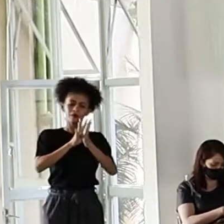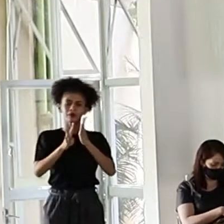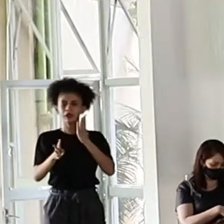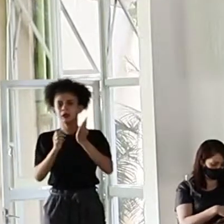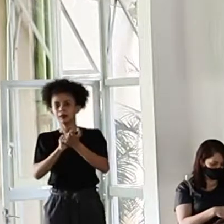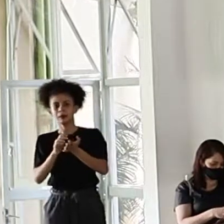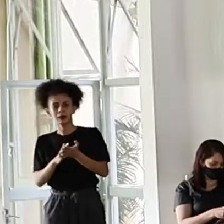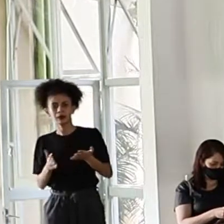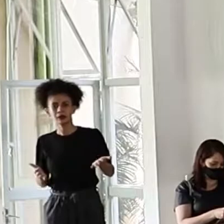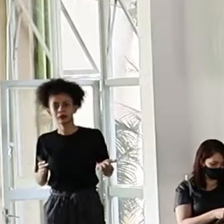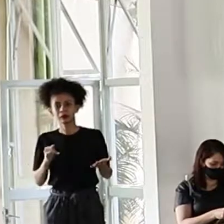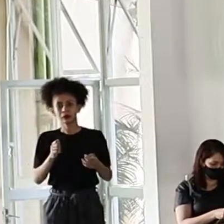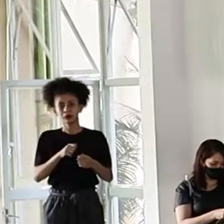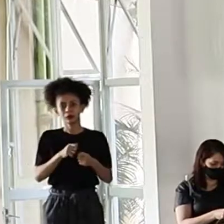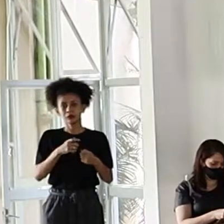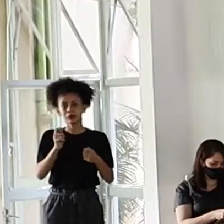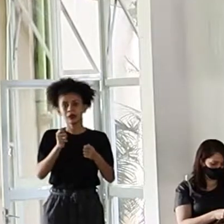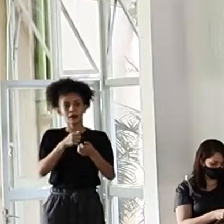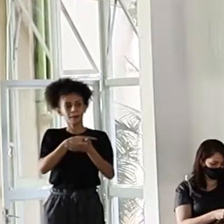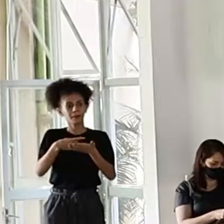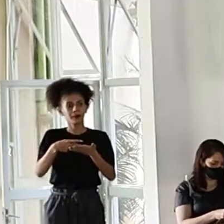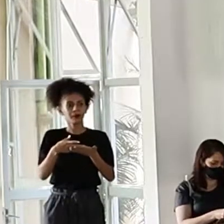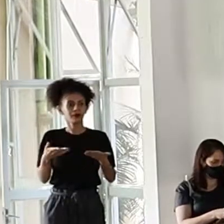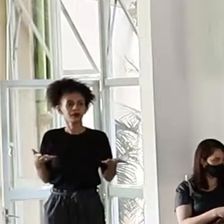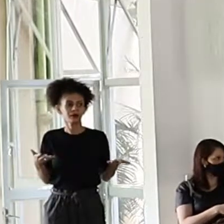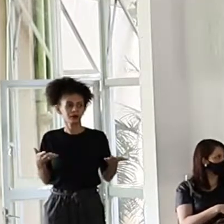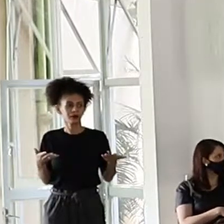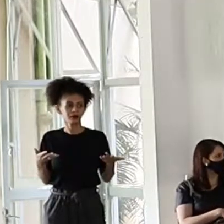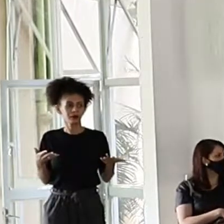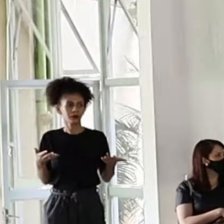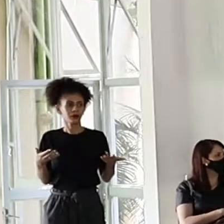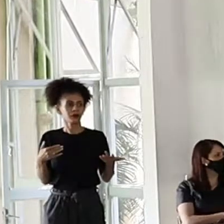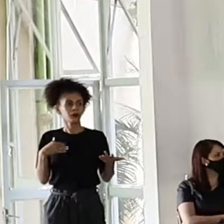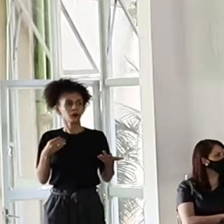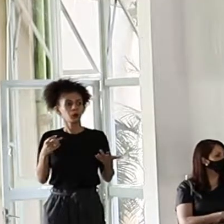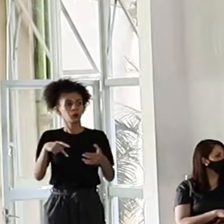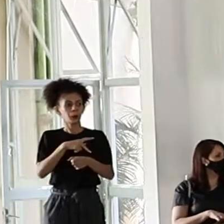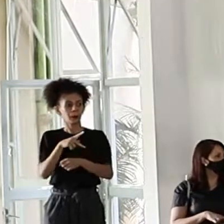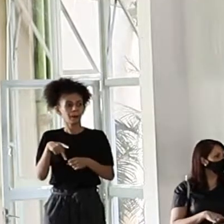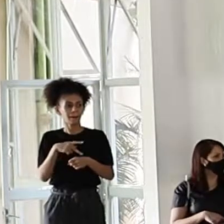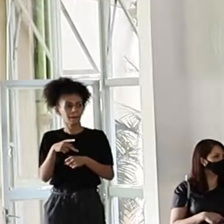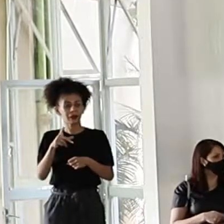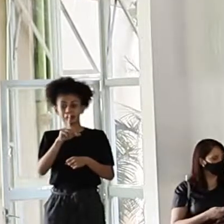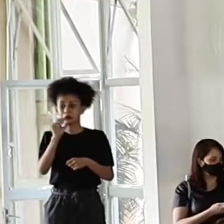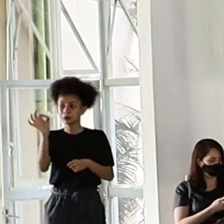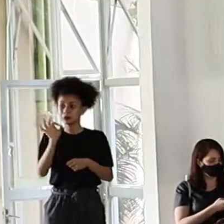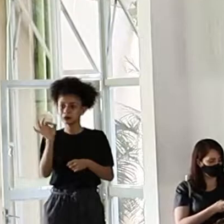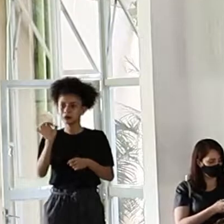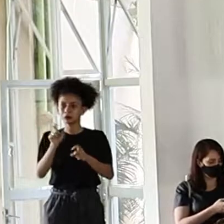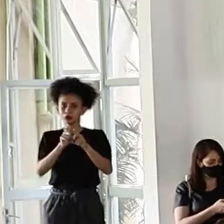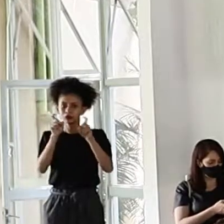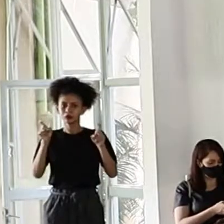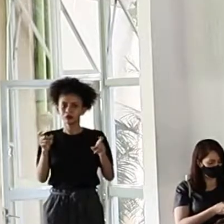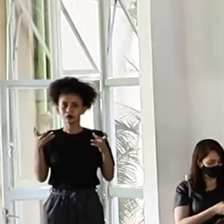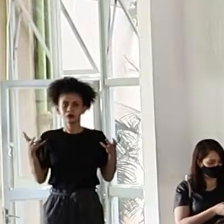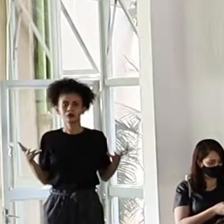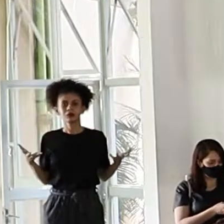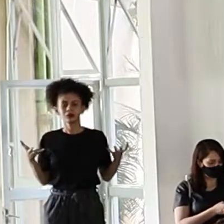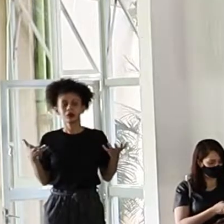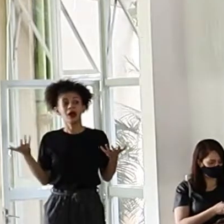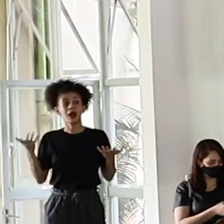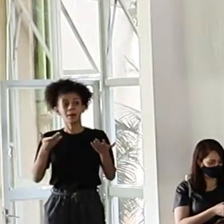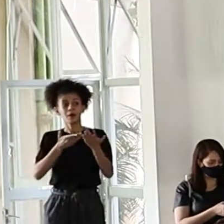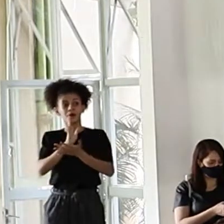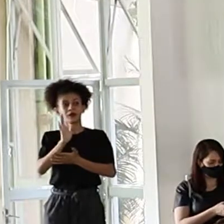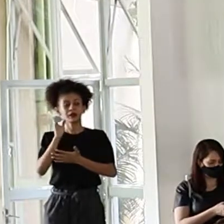e já tem vários países que 100% digital aprovamos agora no senado cadastro único CPF que eu espero que daqui para frente